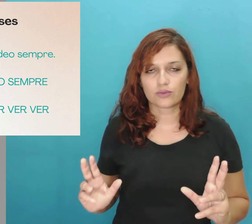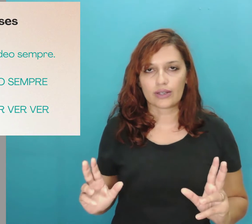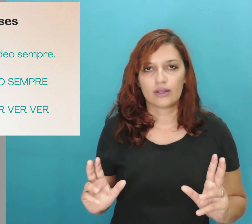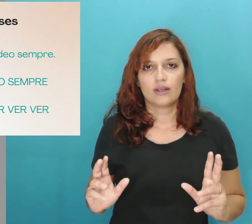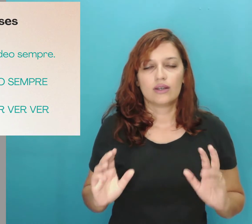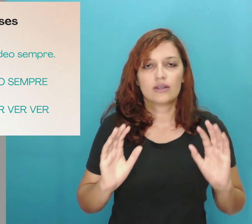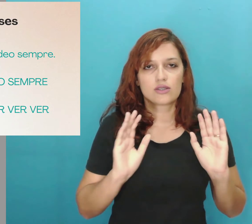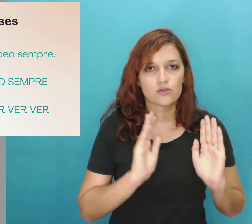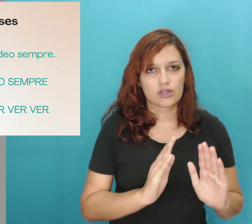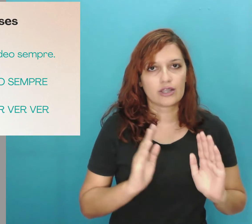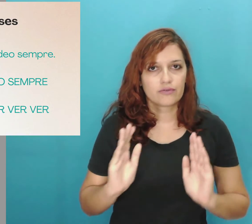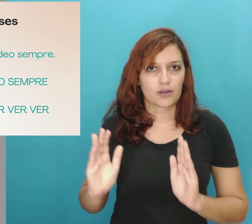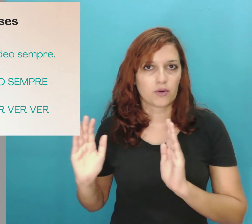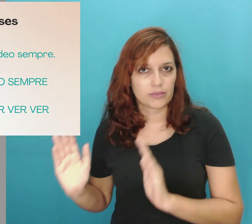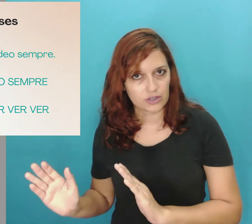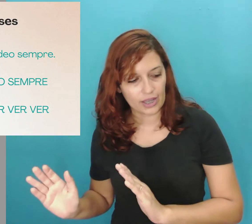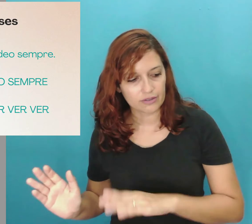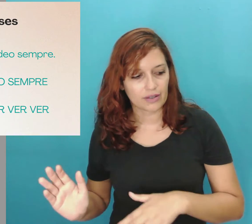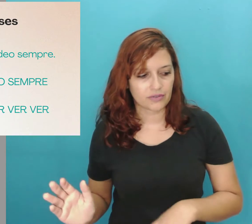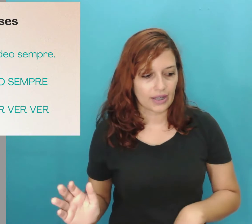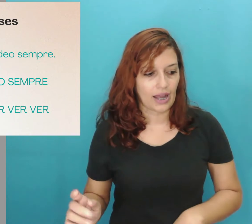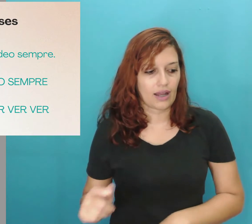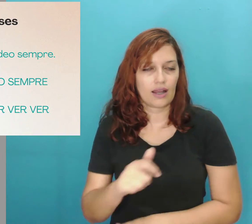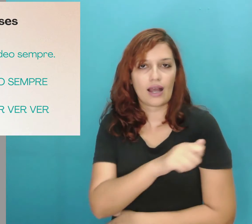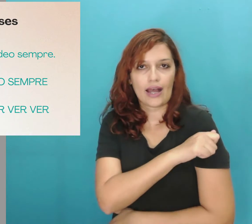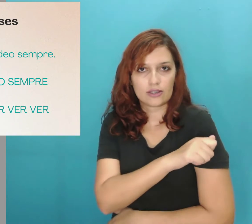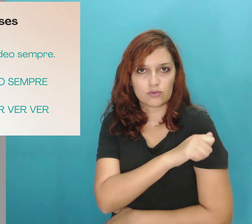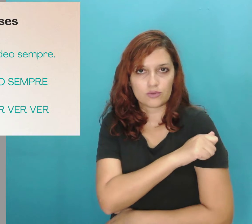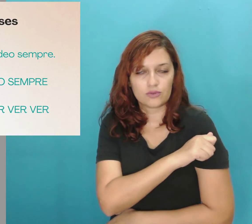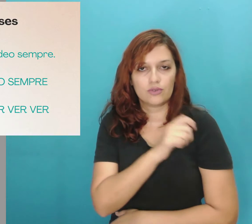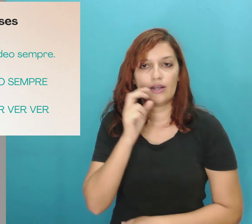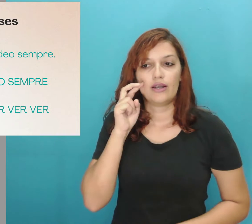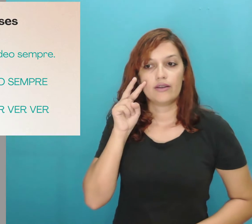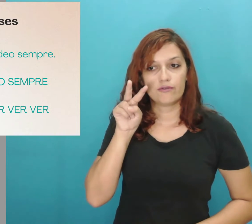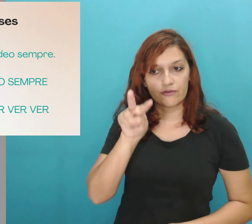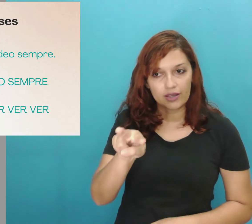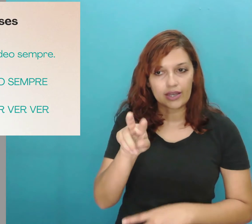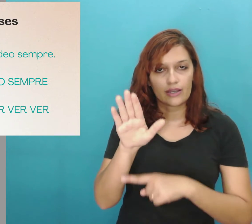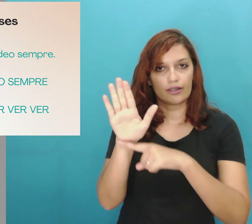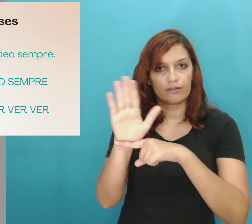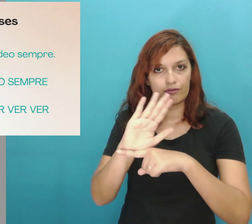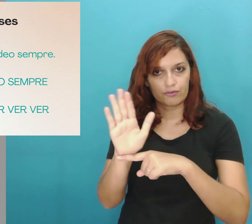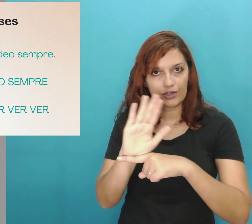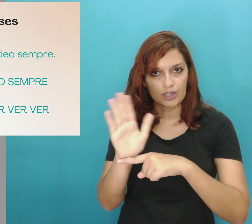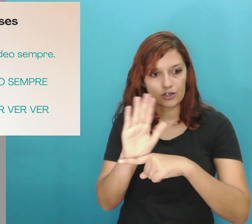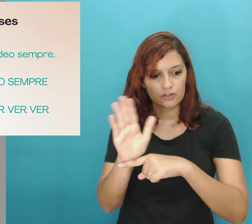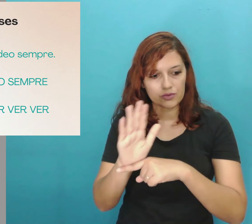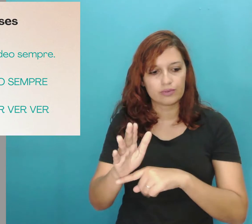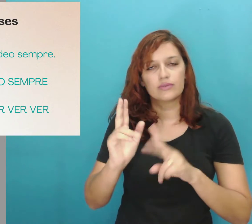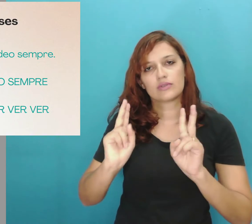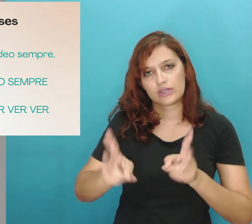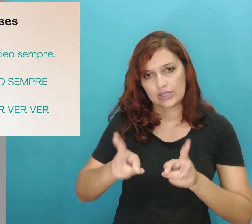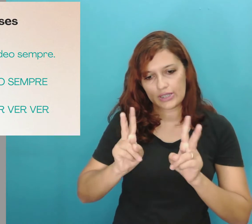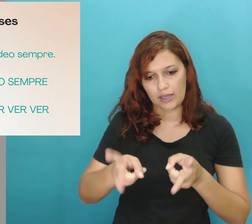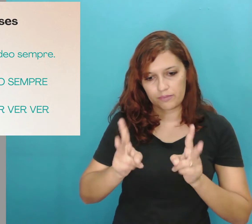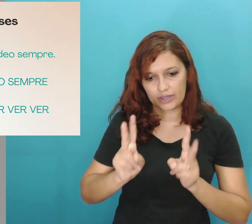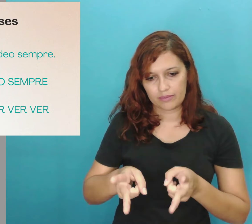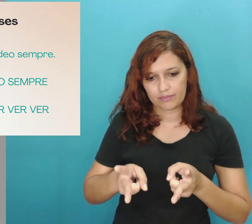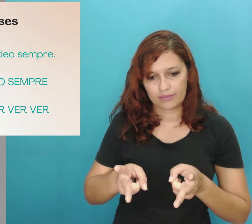estrutura sujeito, verbo, objeto, vai ficar aluno vê vídeo sempre.